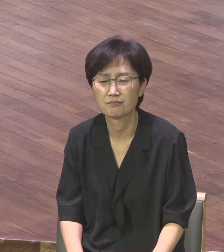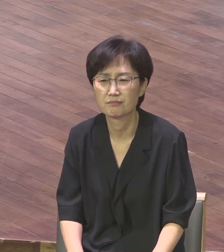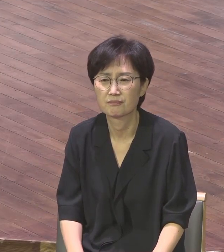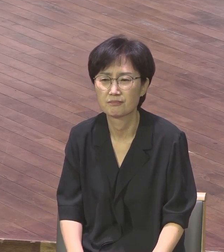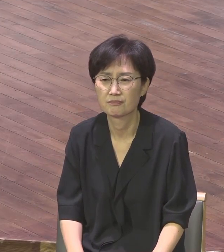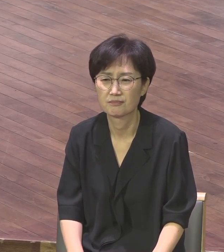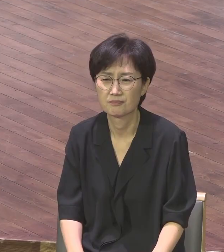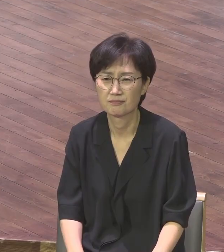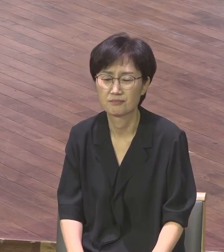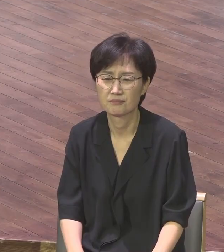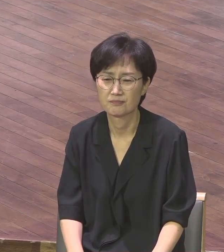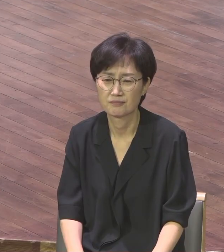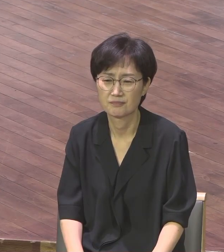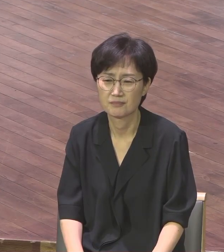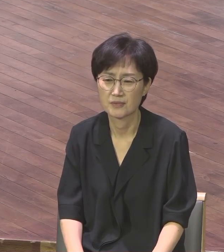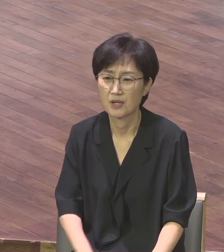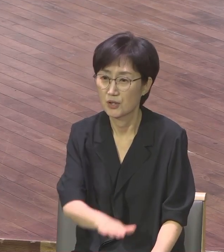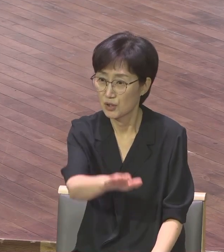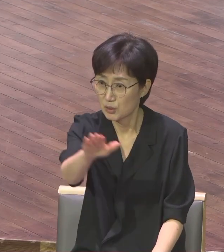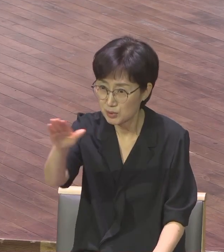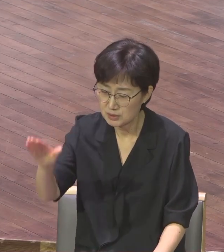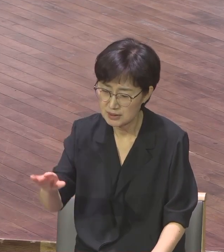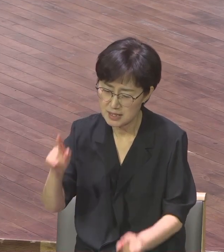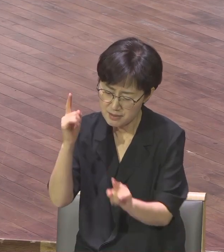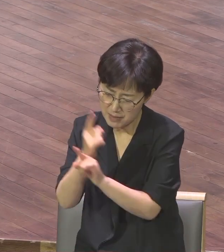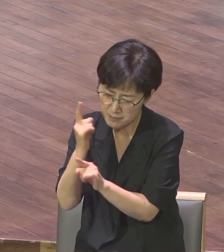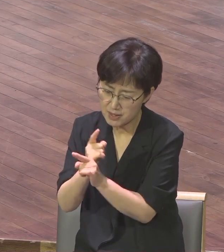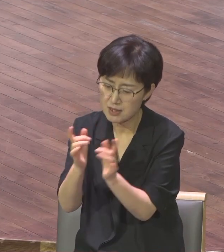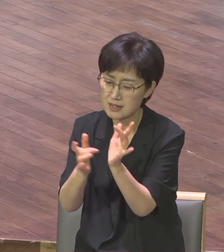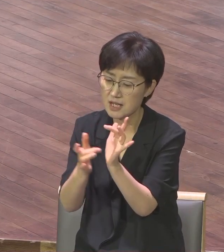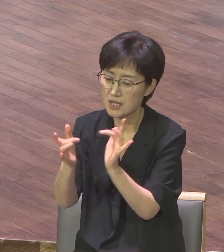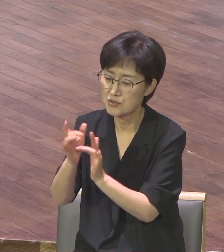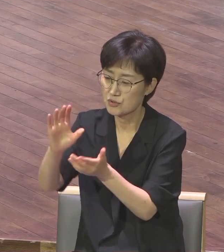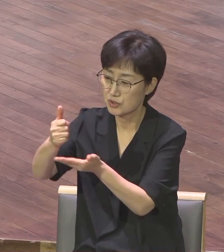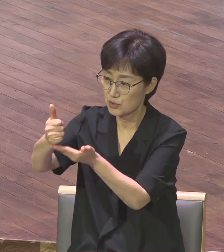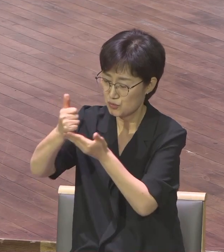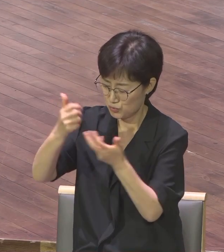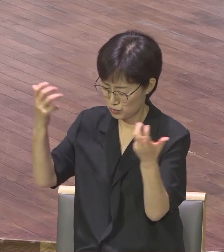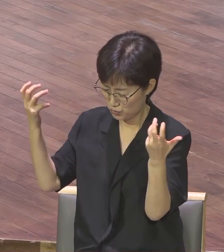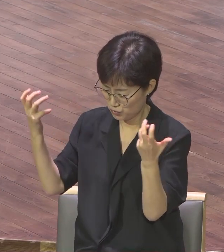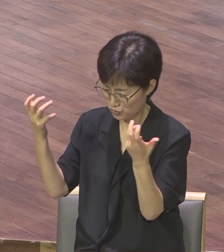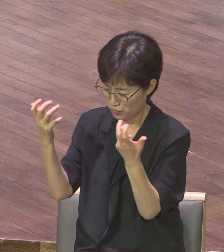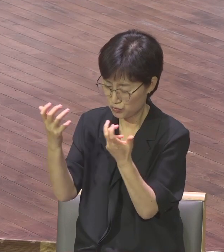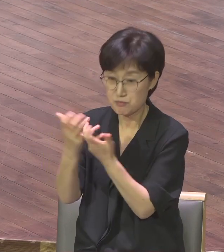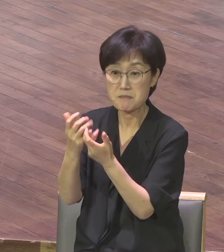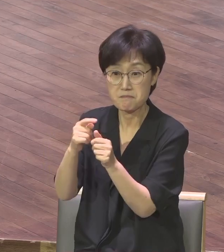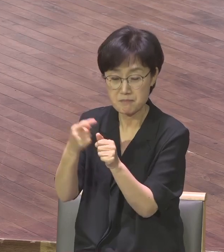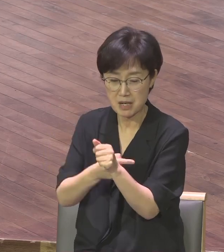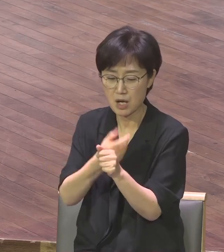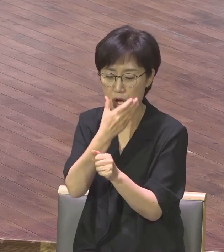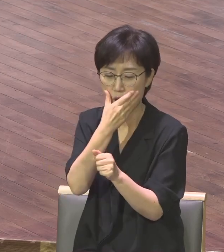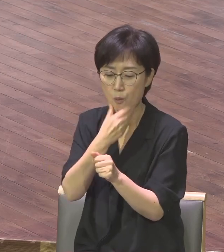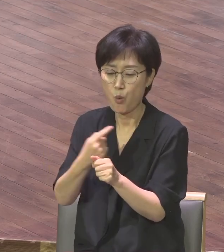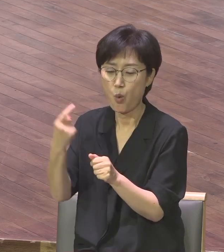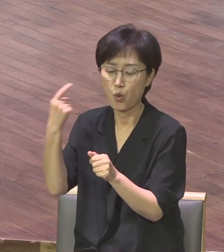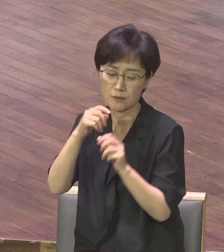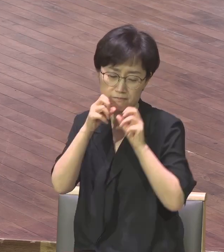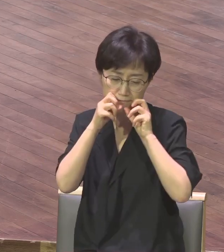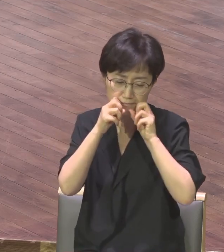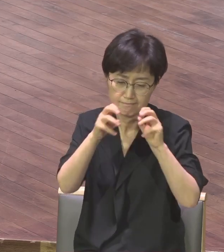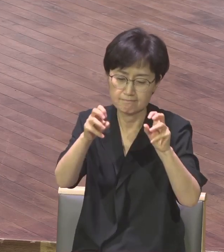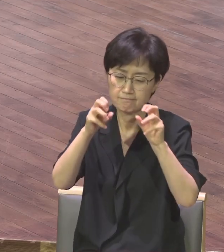날마다 예수 그리스도로 충만해서 그 안에 감추어져 있는 복음의 비밀을